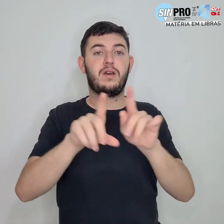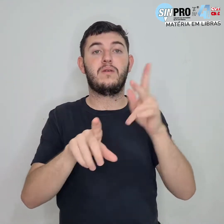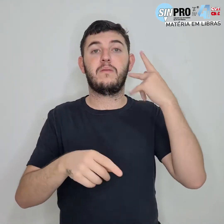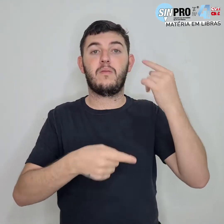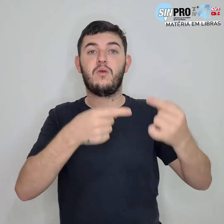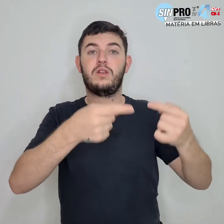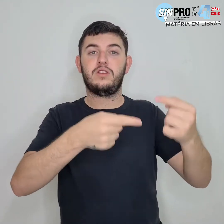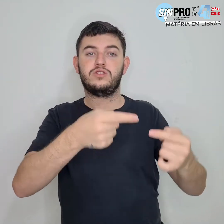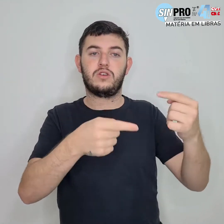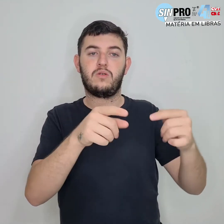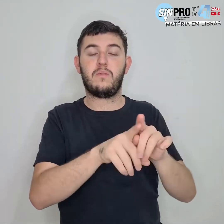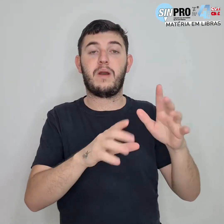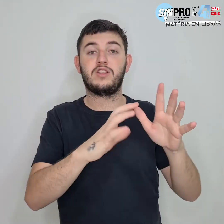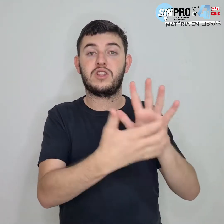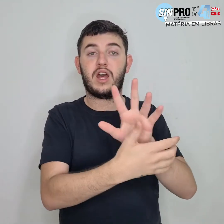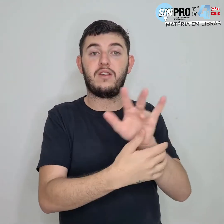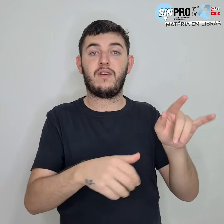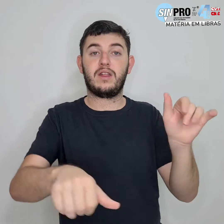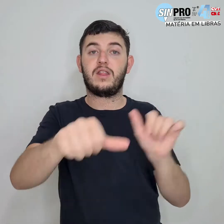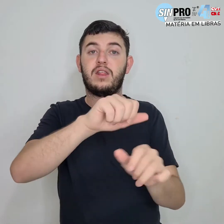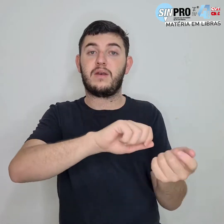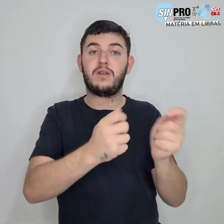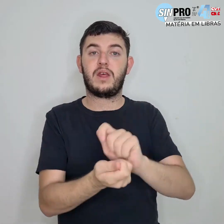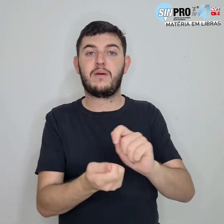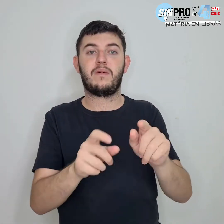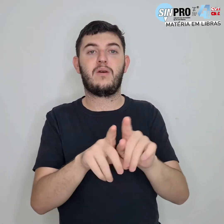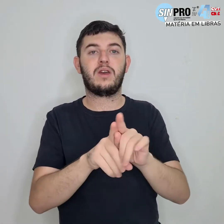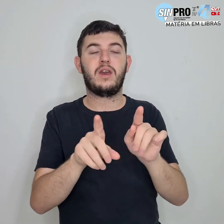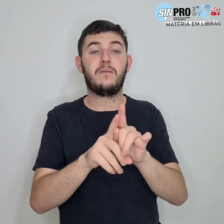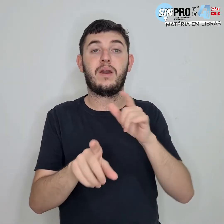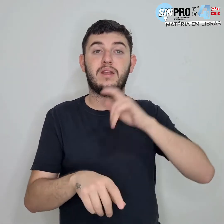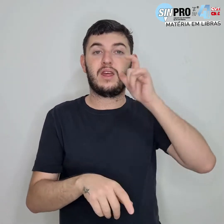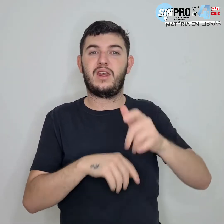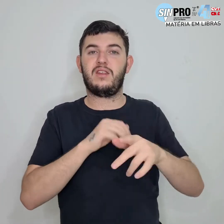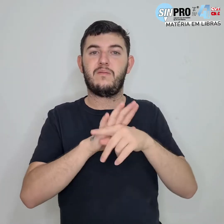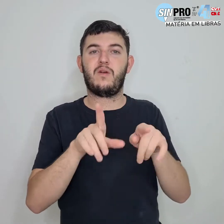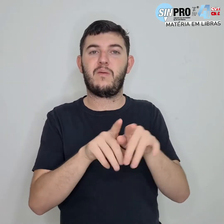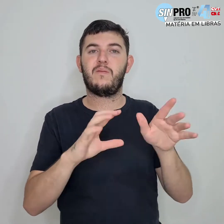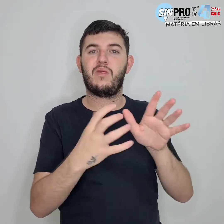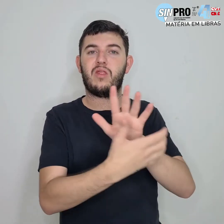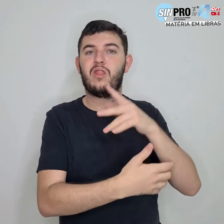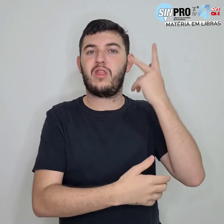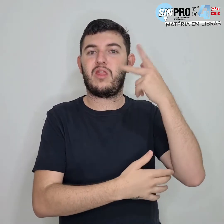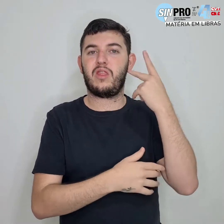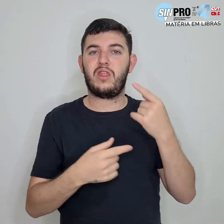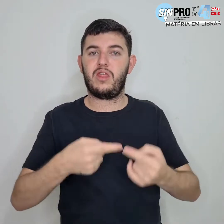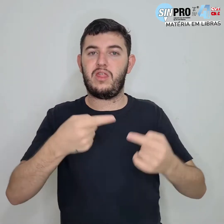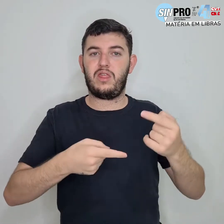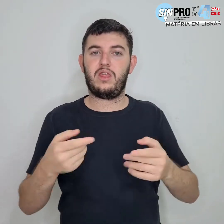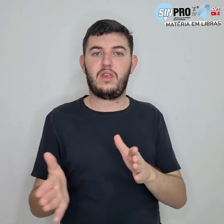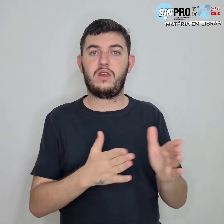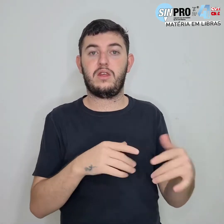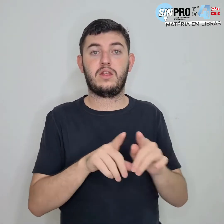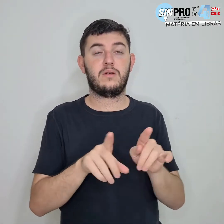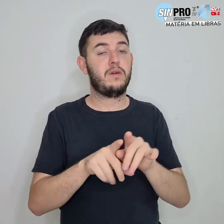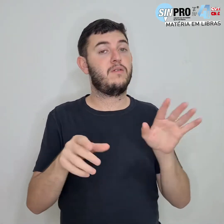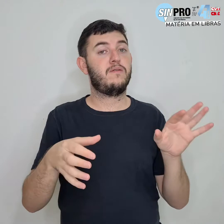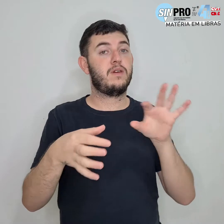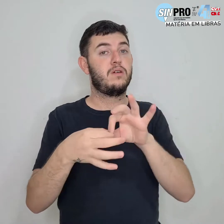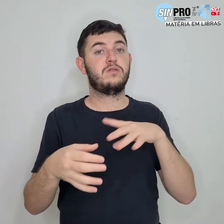públicos. Vínculo de experiência, o contrato de experiência da iniciativa privada. No vínculo de experiência,